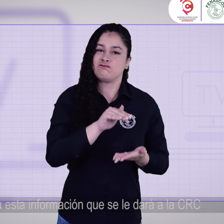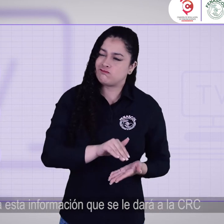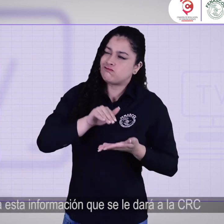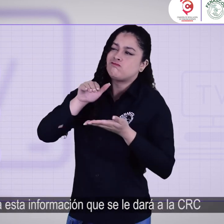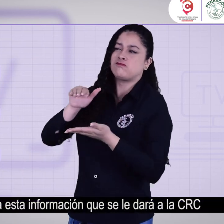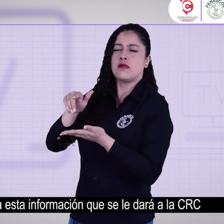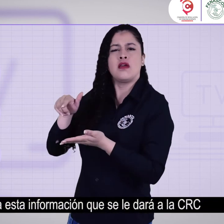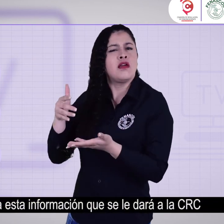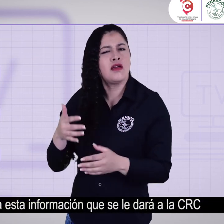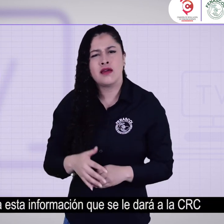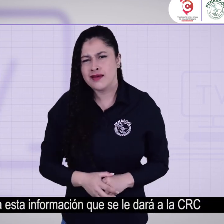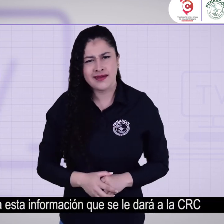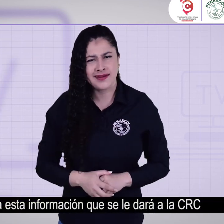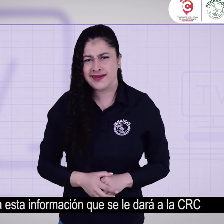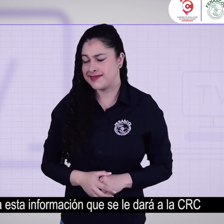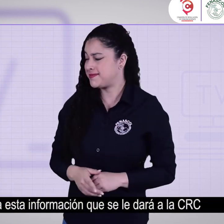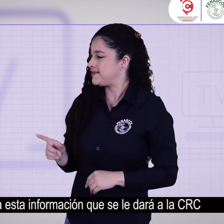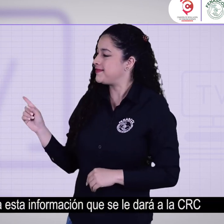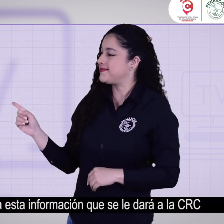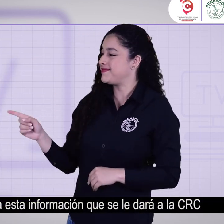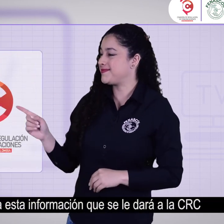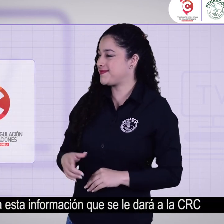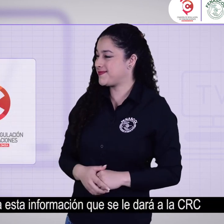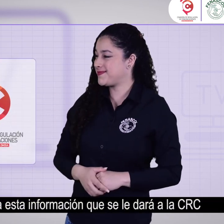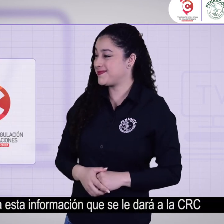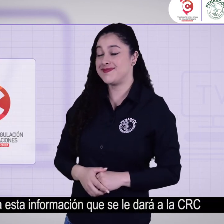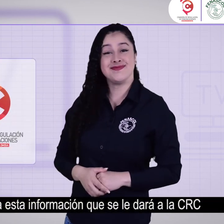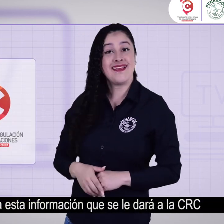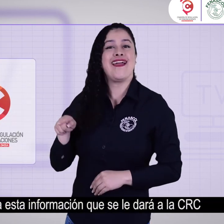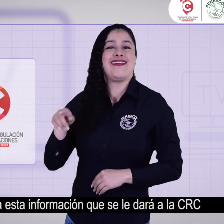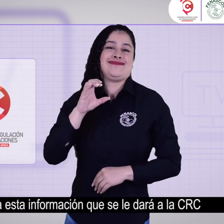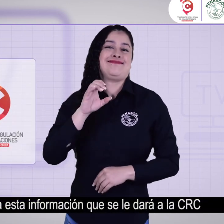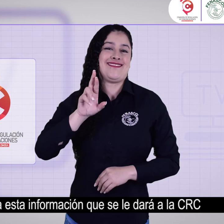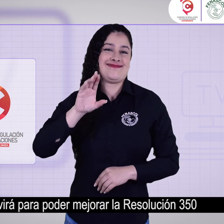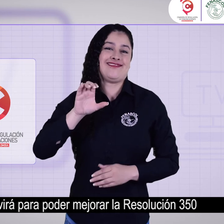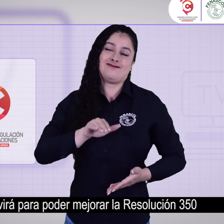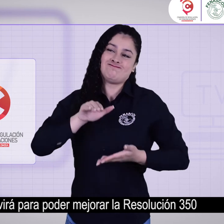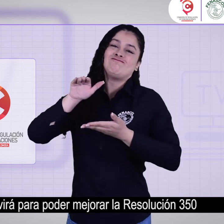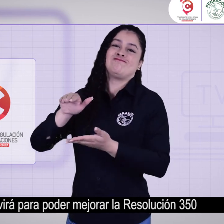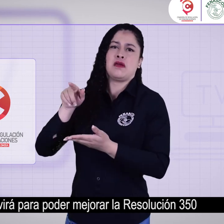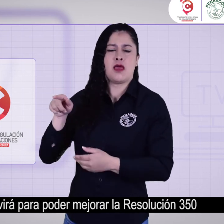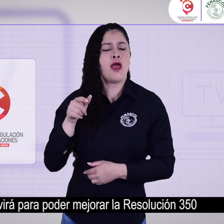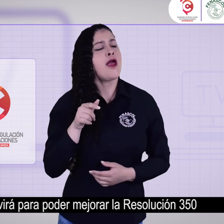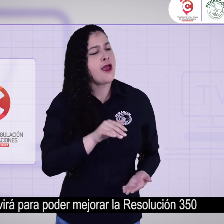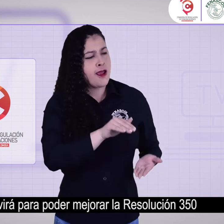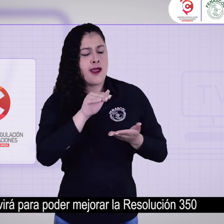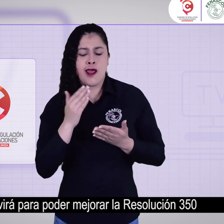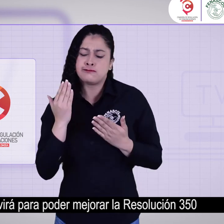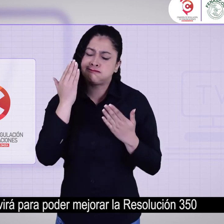Toda esta información que se le dará a la CRC Servirá para poder mejorar la resolución